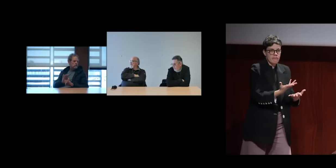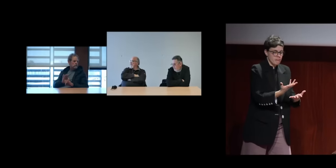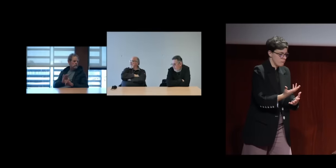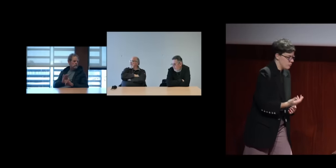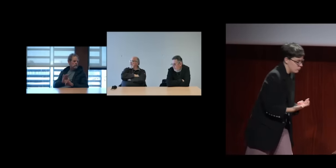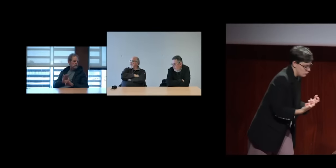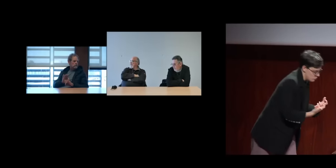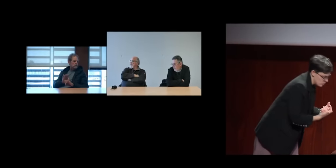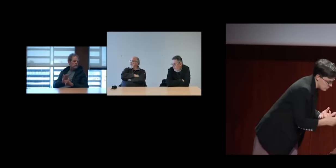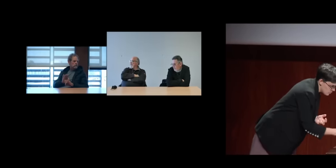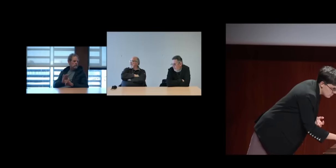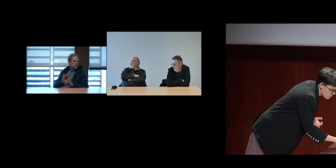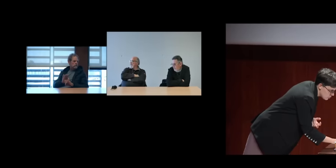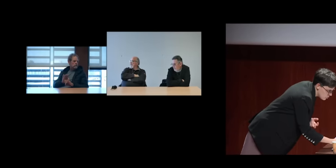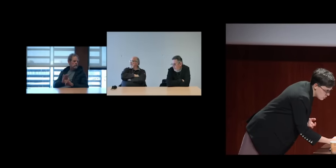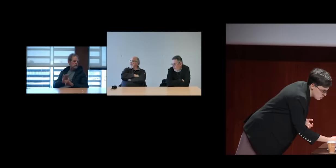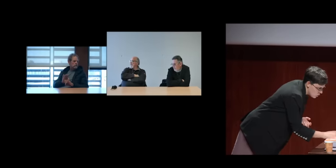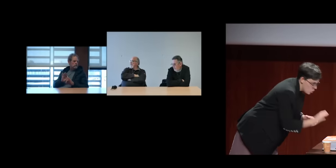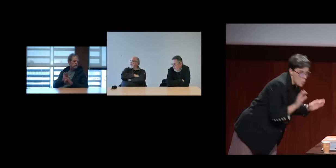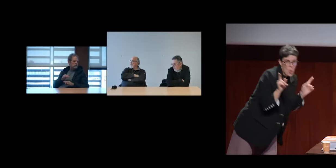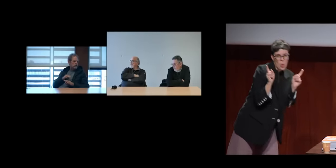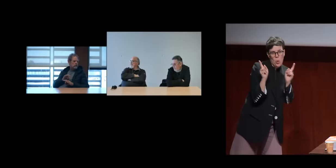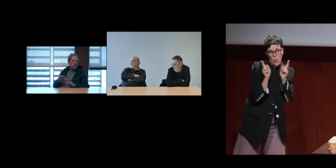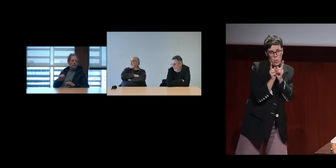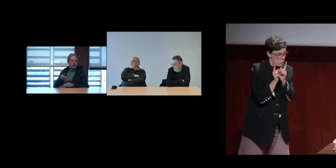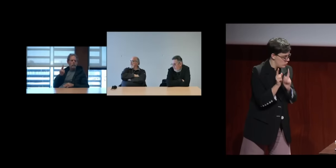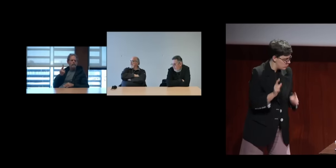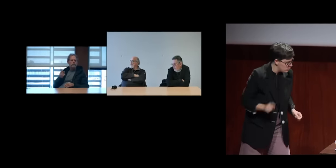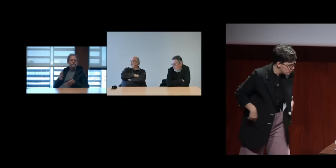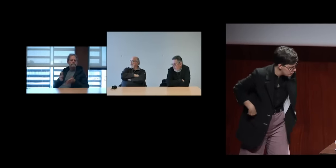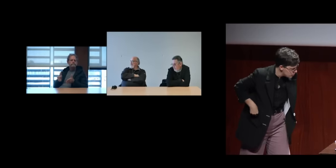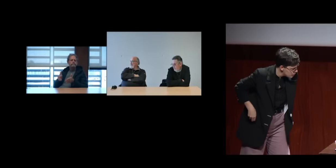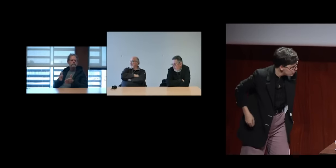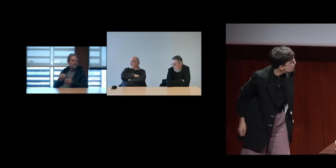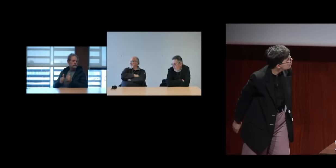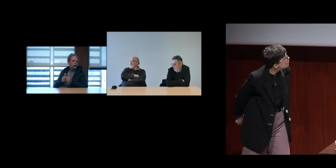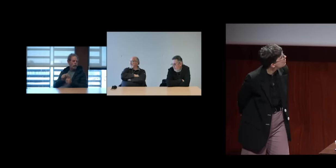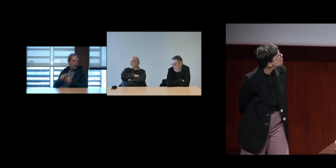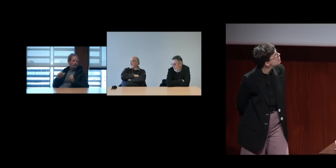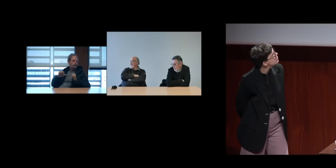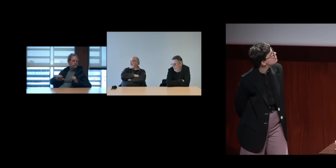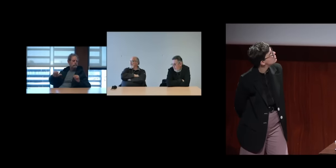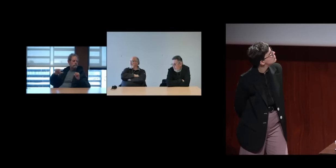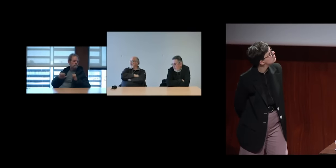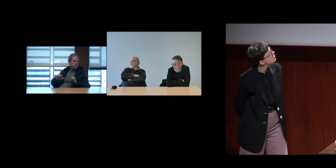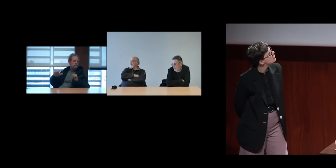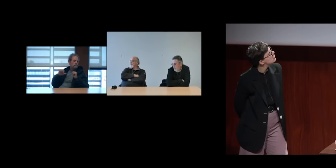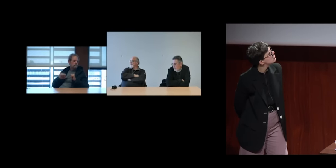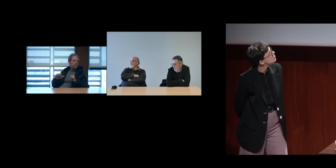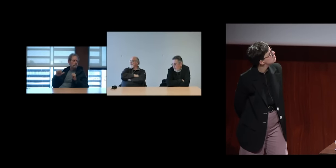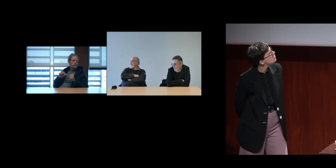leur avis sur les documents que je leur présentais. Et voilà, et je vous montre un petit extrait.